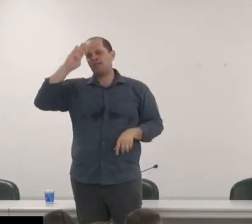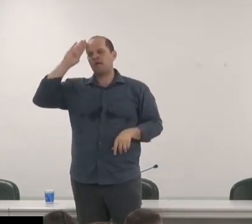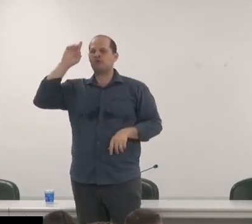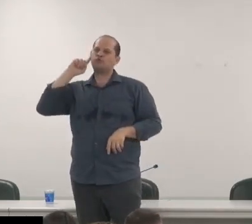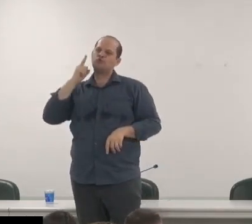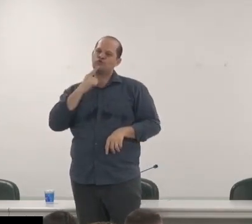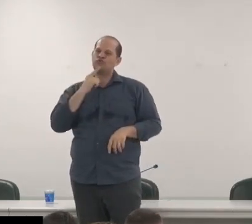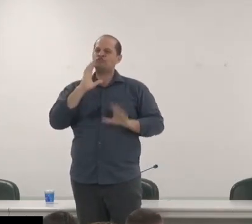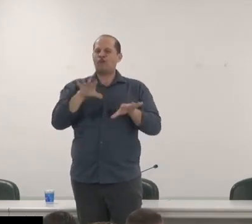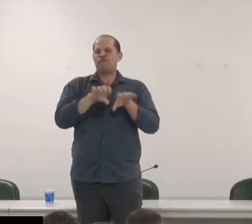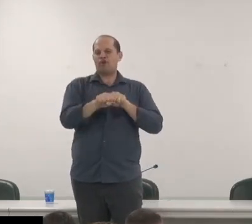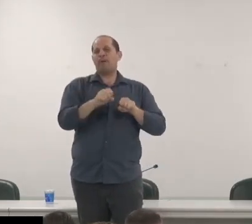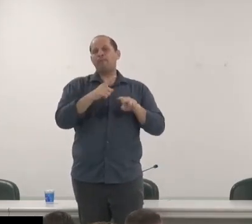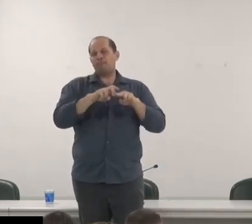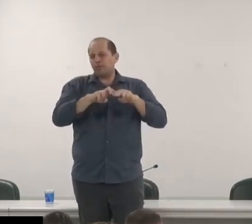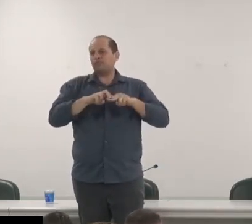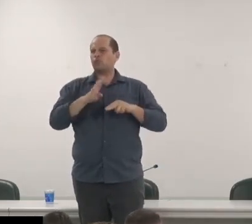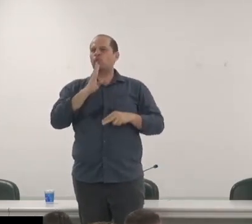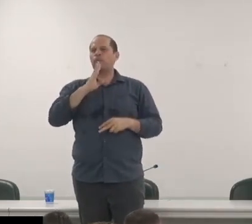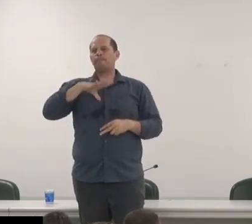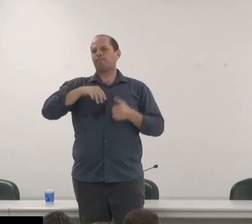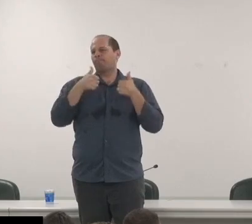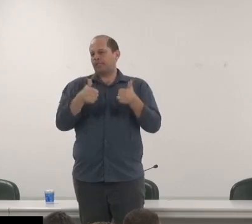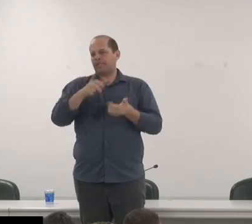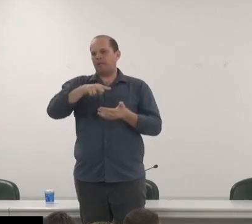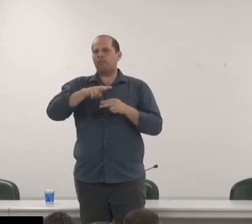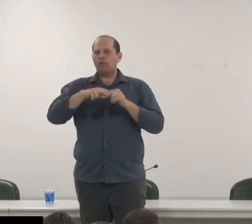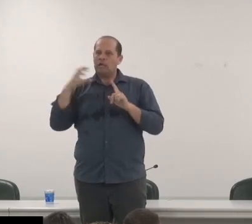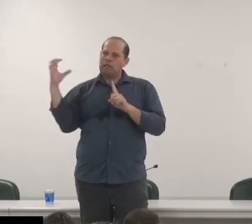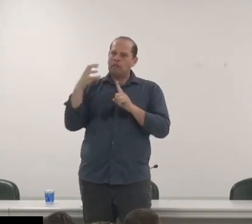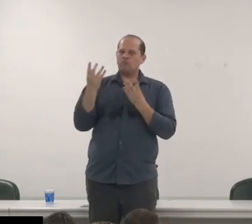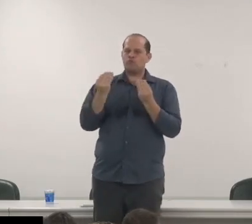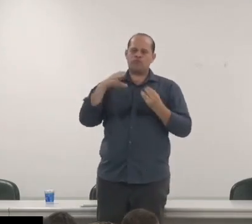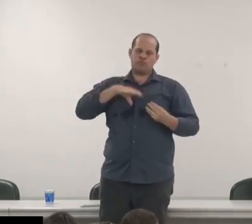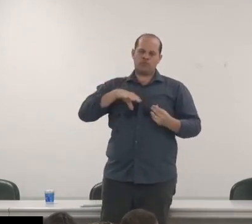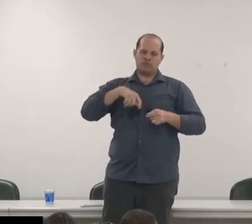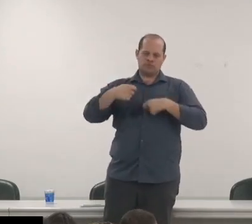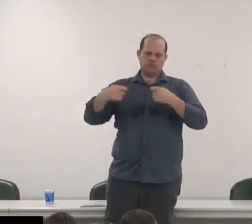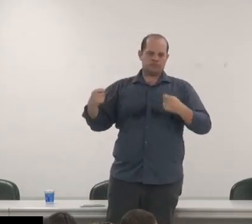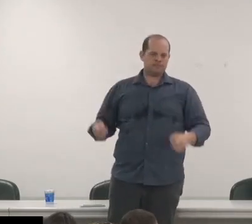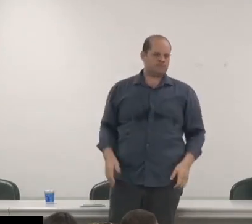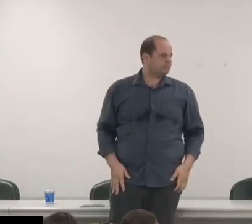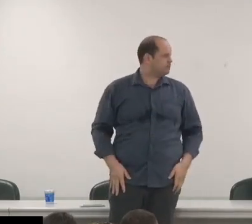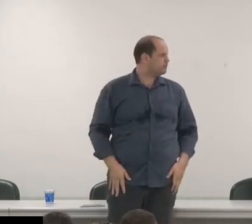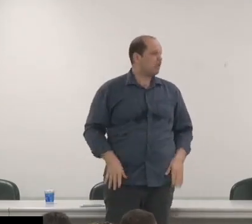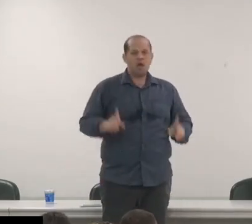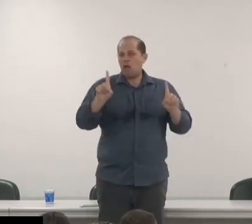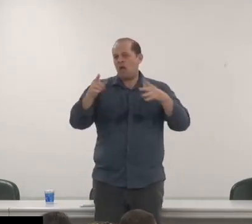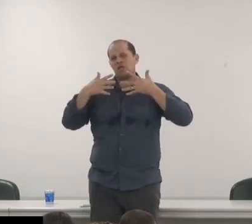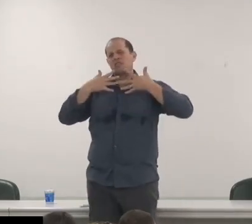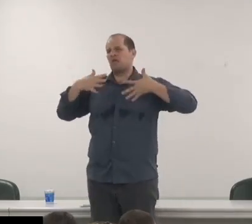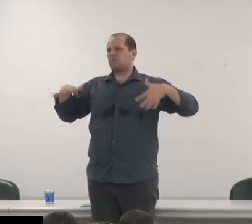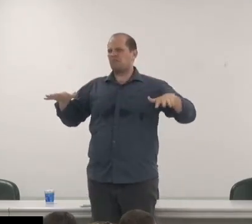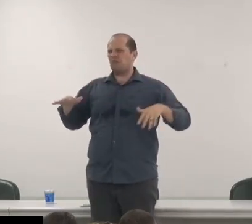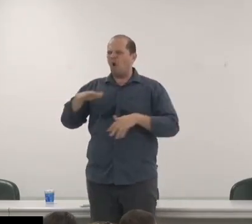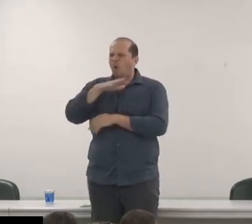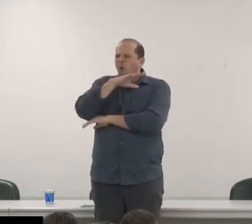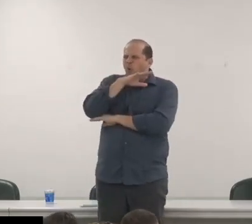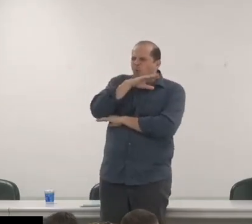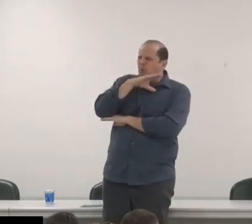resultado da pesquisa fosse diferente se a gente tivesse um corpus formado por pessoas de outros perfis, sinalizantes de outros perfis. Então,